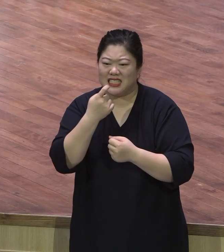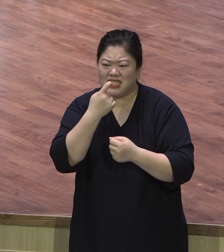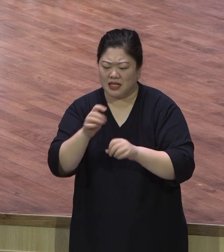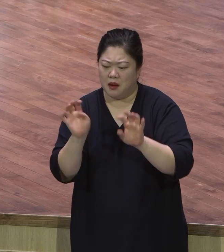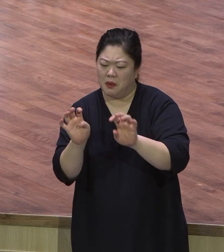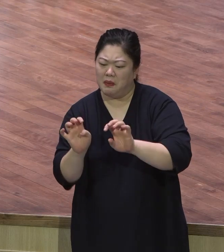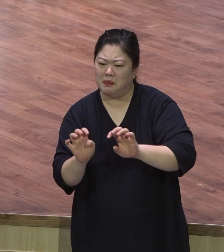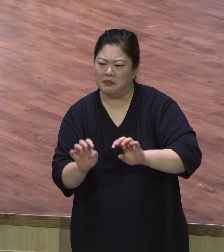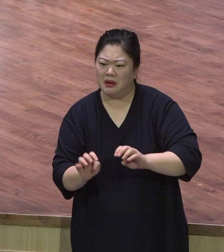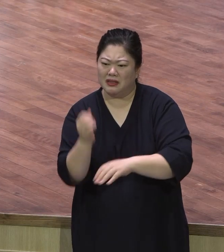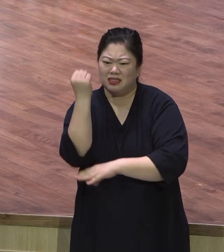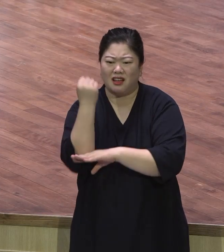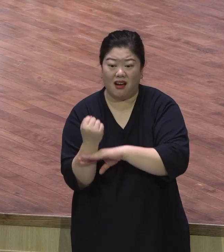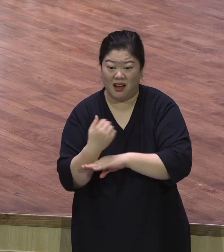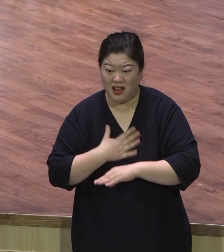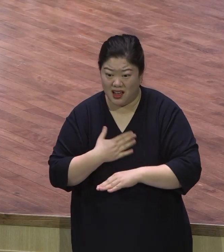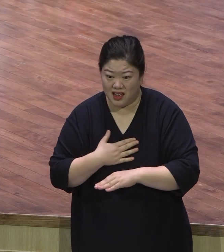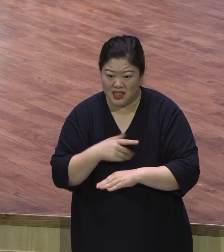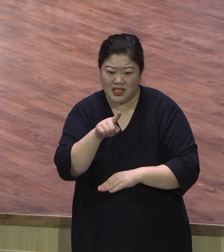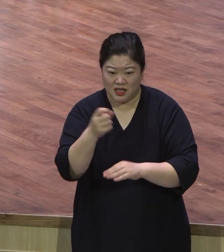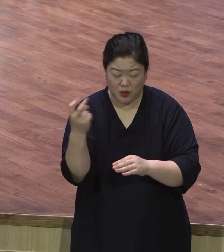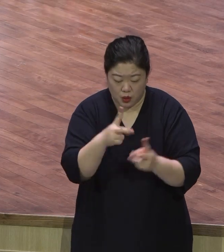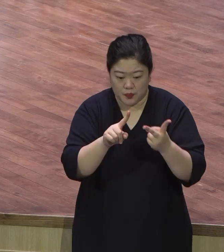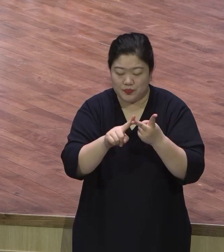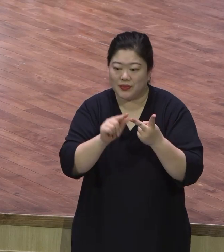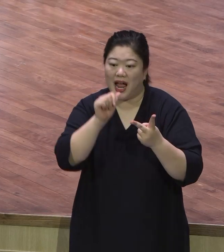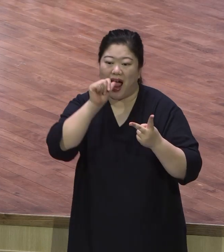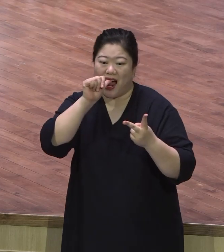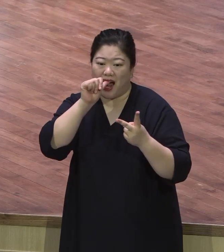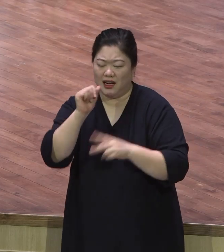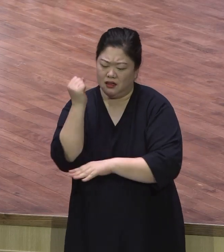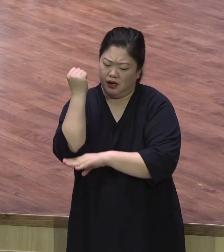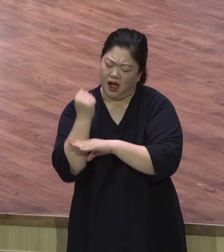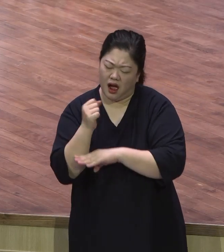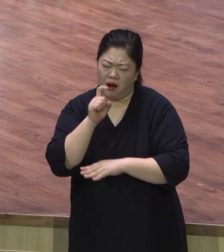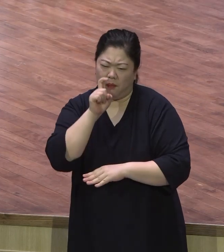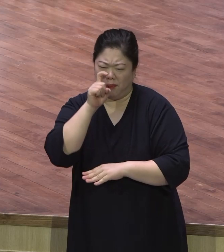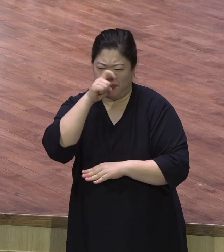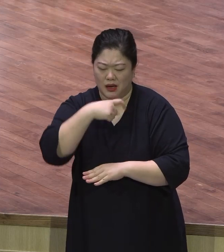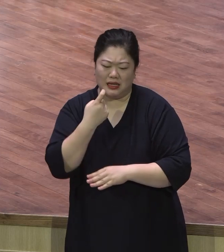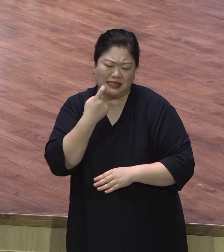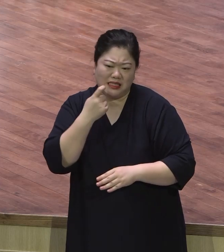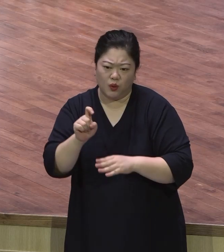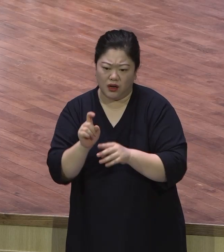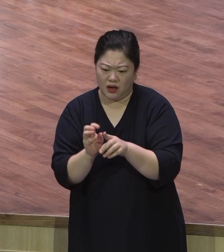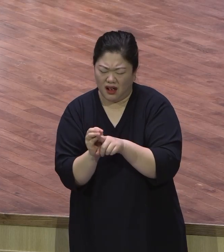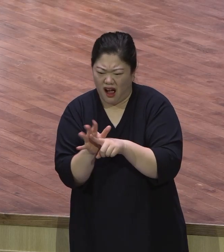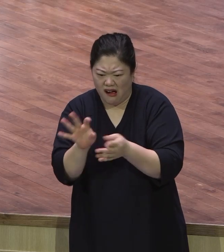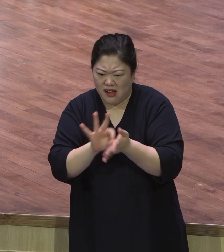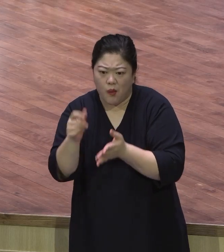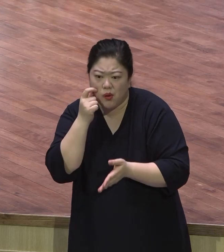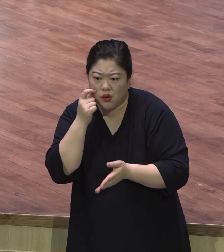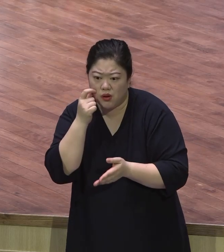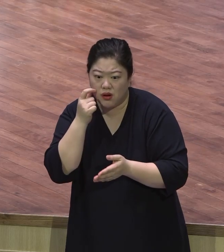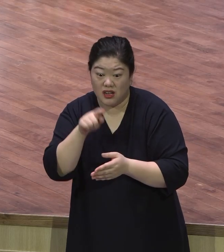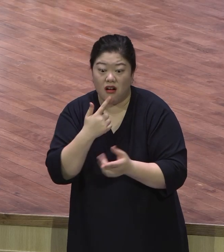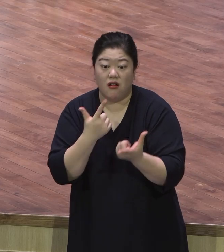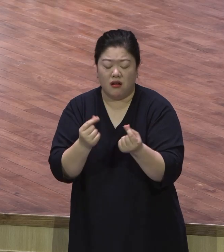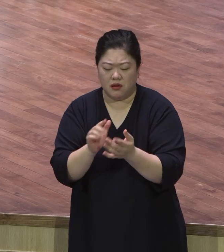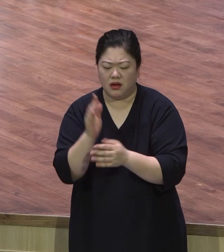구리에 녹이 선다는 뜻이에요. 그러니까 이 말은 시간이 지나면 다 변질된다. 말이죠. 시간이 지나면